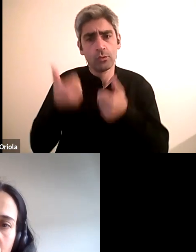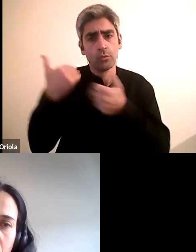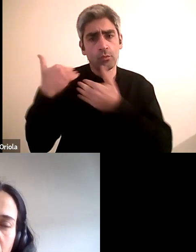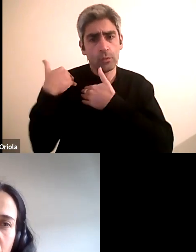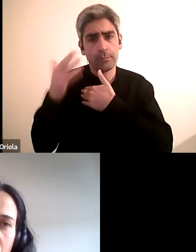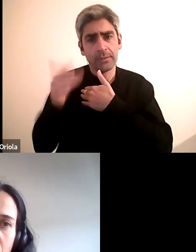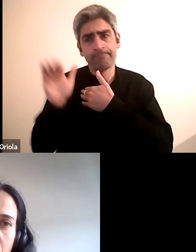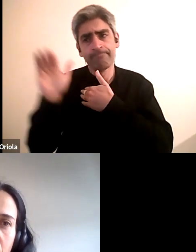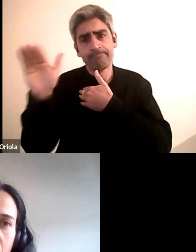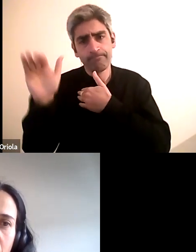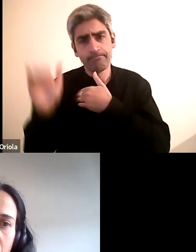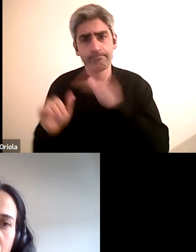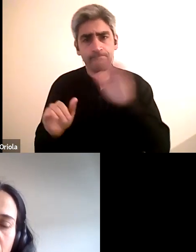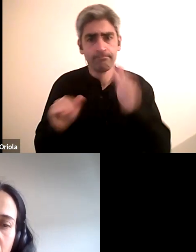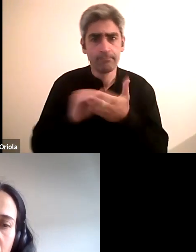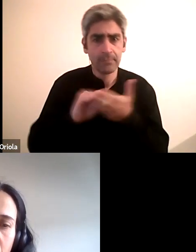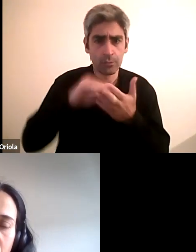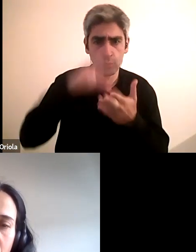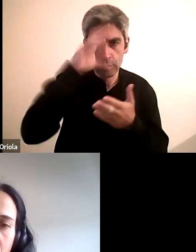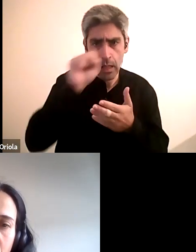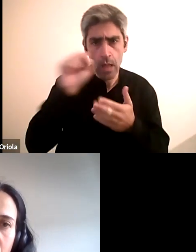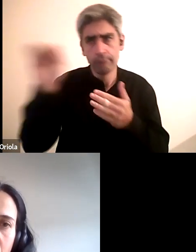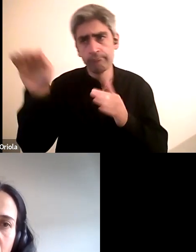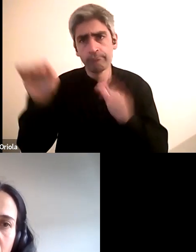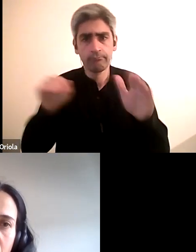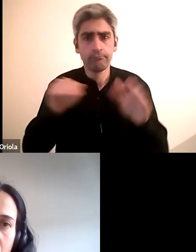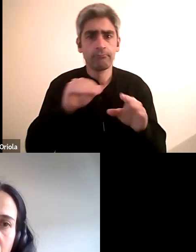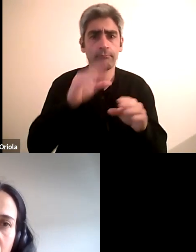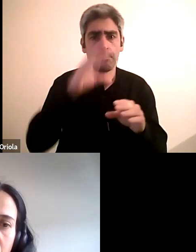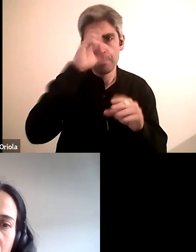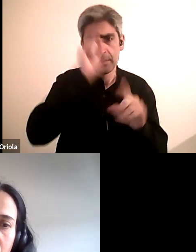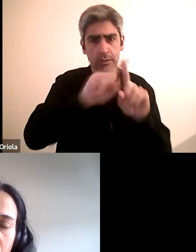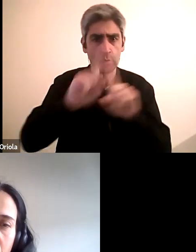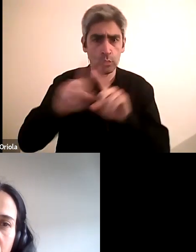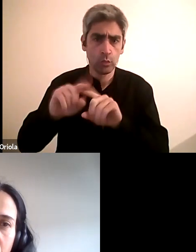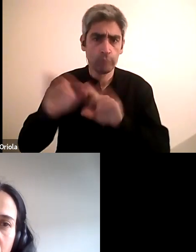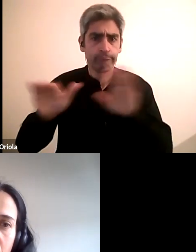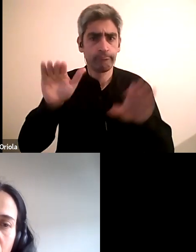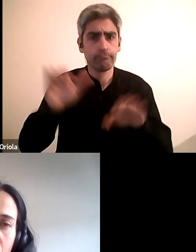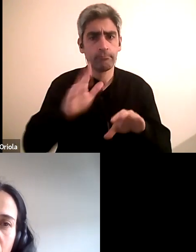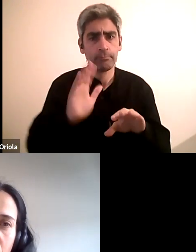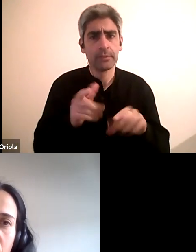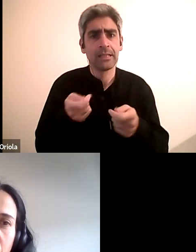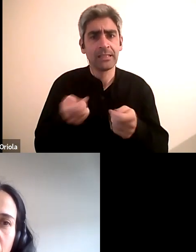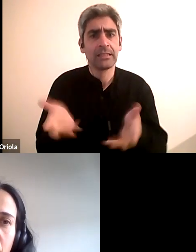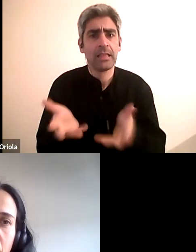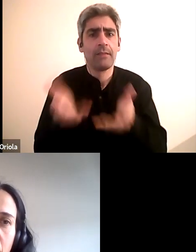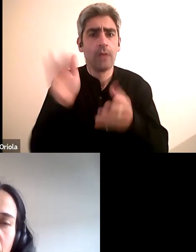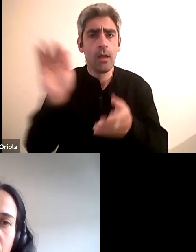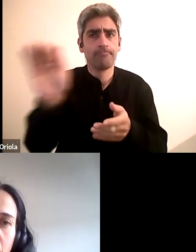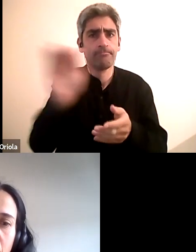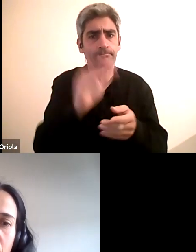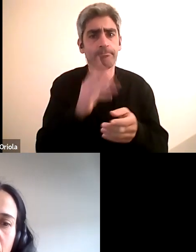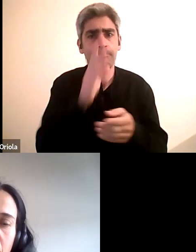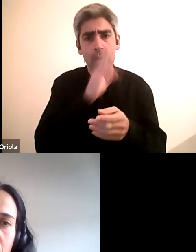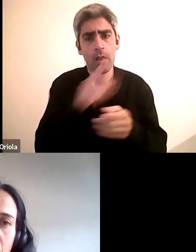dos respectivos secretários de Estado e ministros, têm que incentivar a